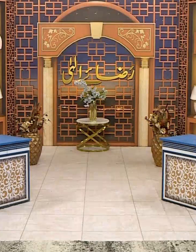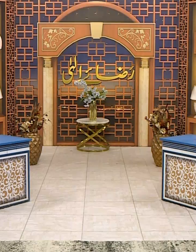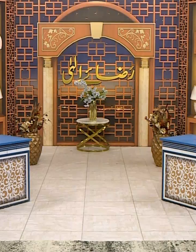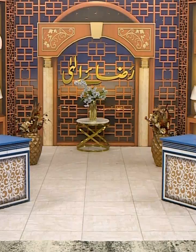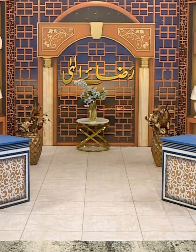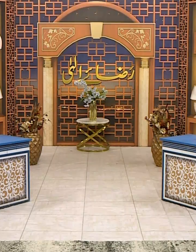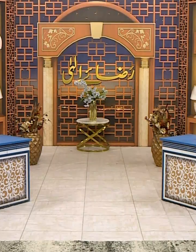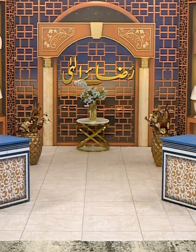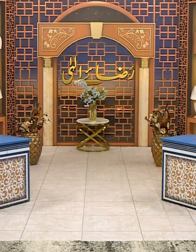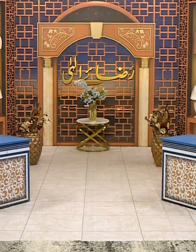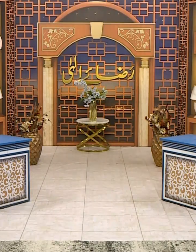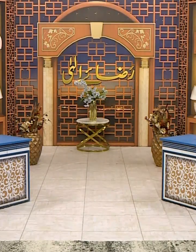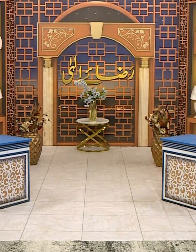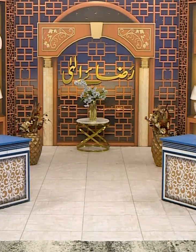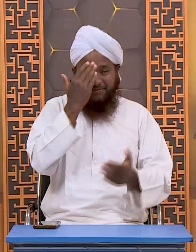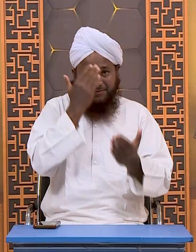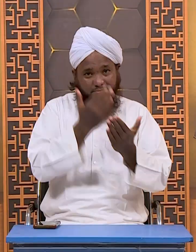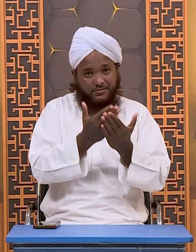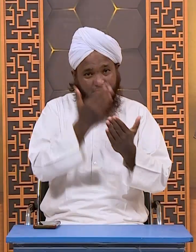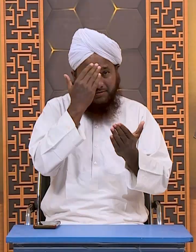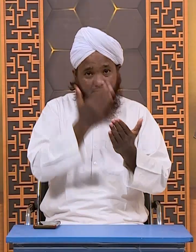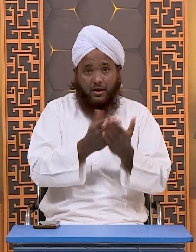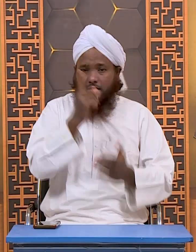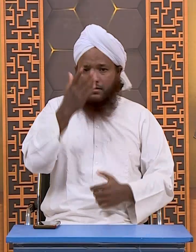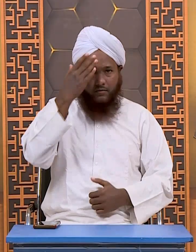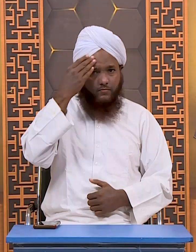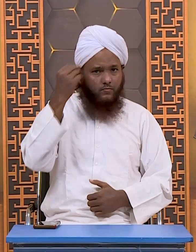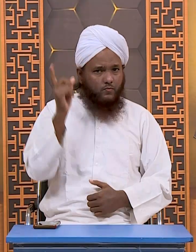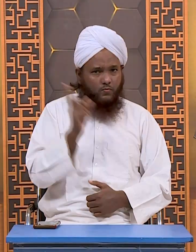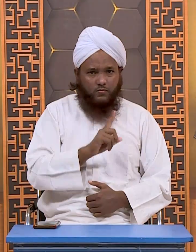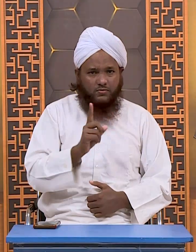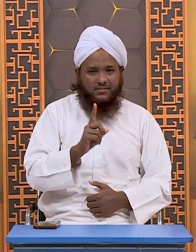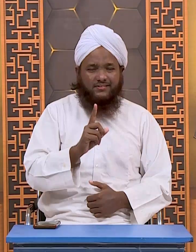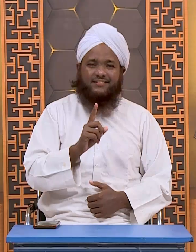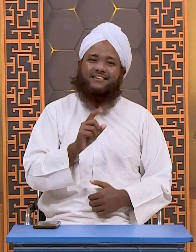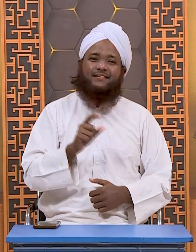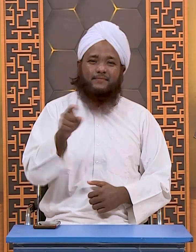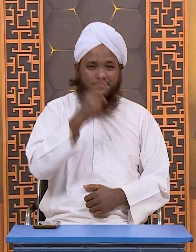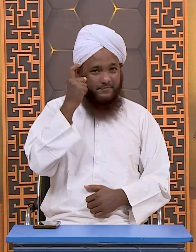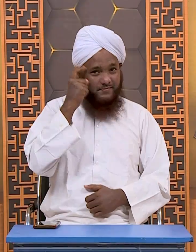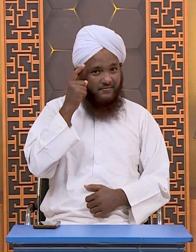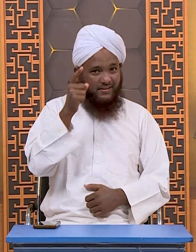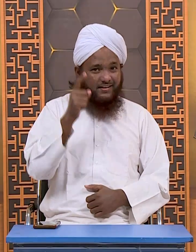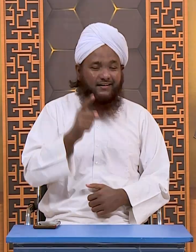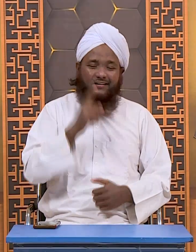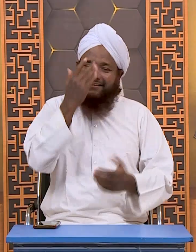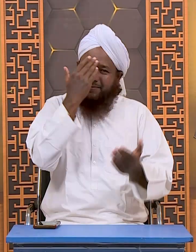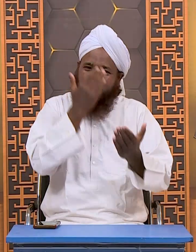کے باوجود بھی وہ اپنے مالک کو، اپنے خالق کو، اپنے اللہ کو بھولتے نہیں ہیں، بلکہ اللہ کا شکر بجا لاتے